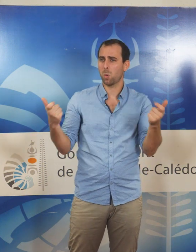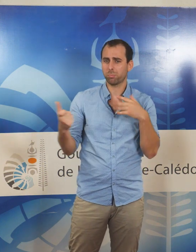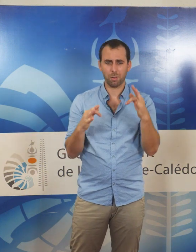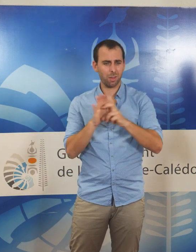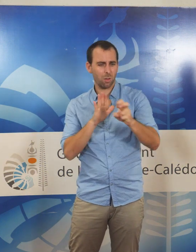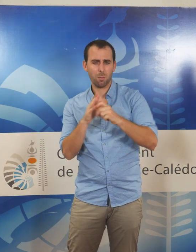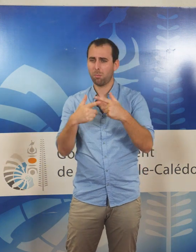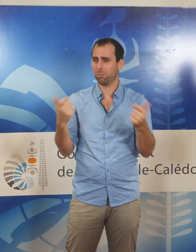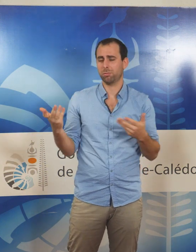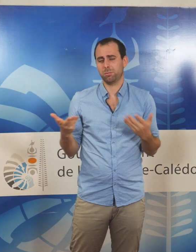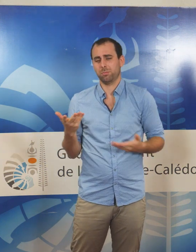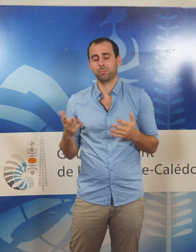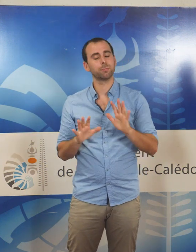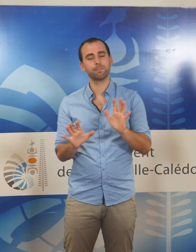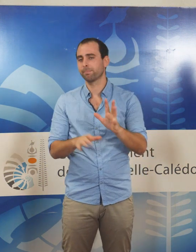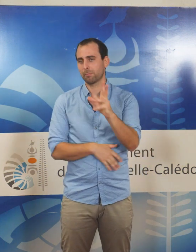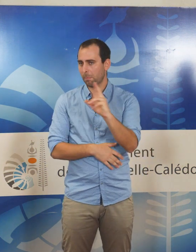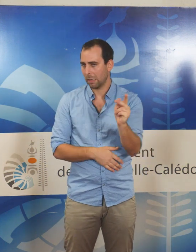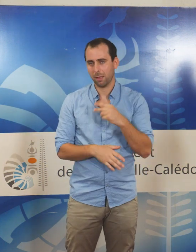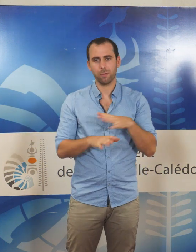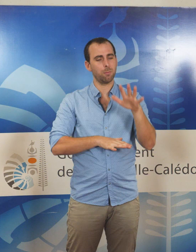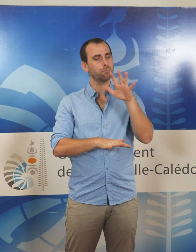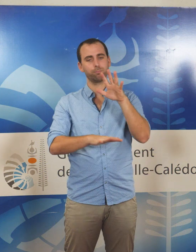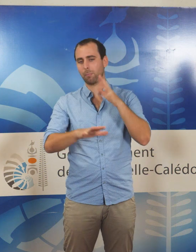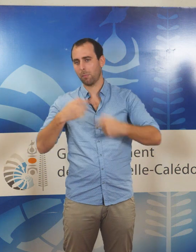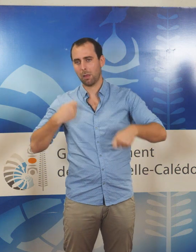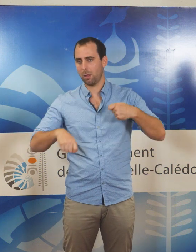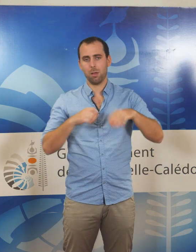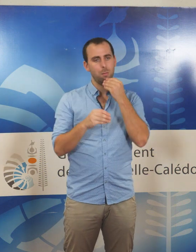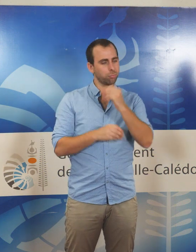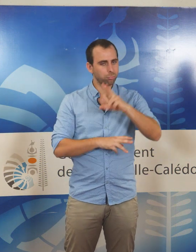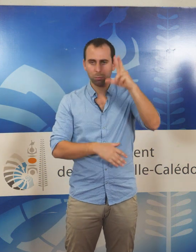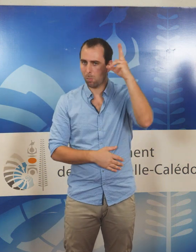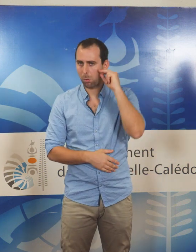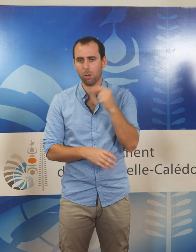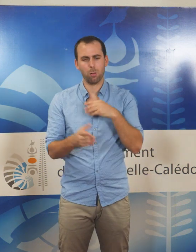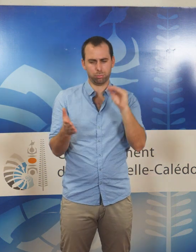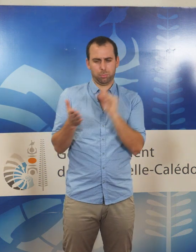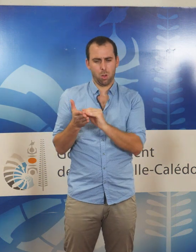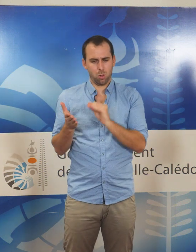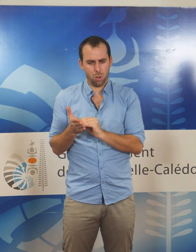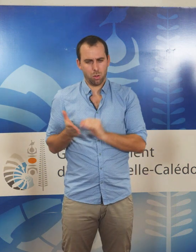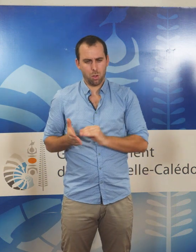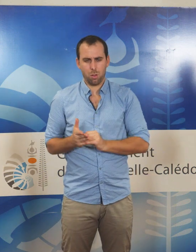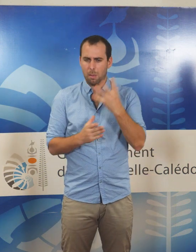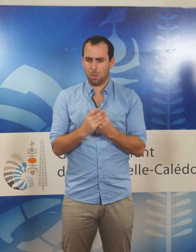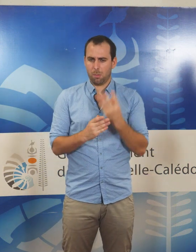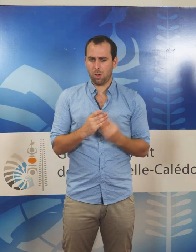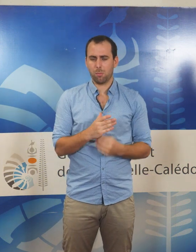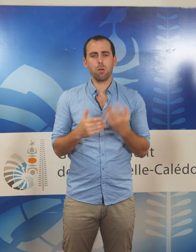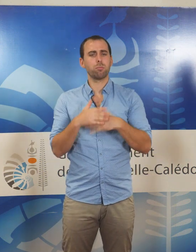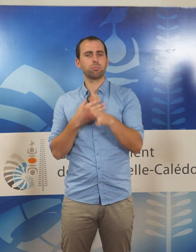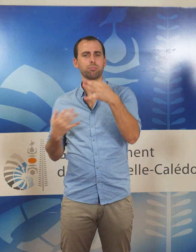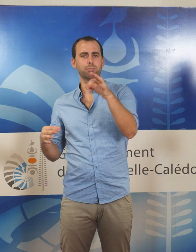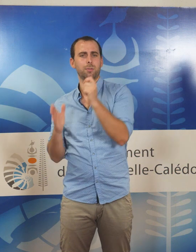le faire, eh bien qu'il y aurait une bienveillance sur l'absentéisme, que ce ne serait pas comptabilisé. Évidemment sur les bulletins ou les